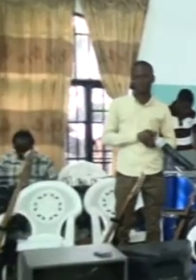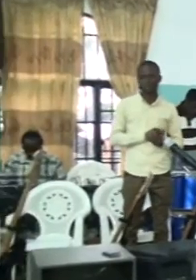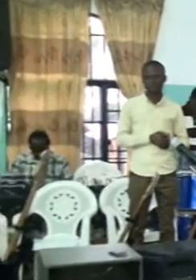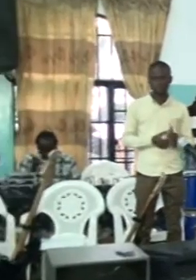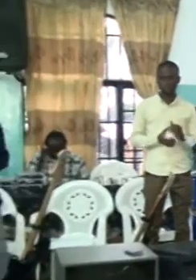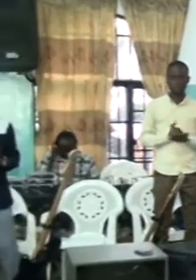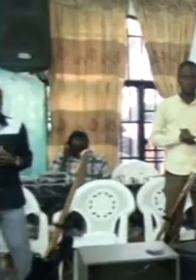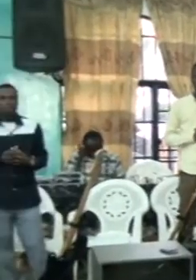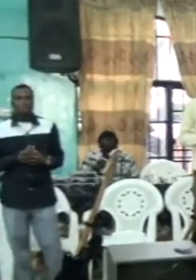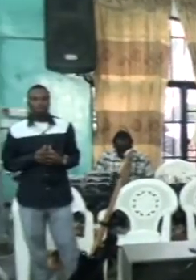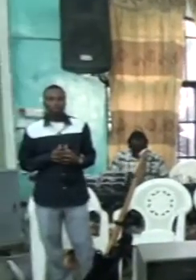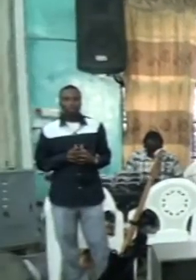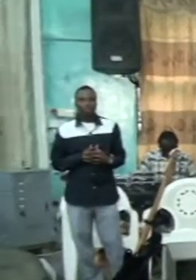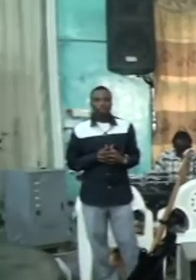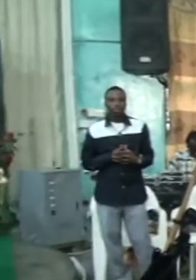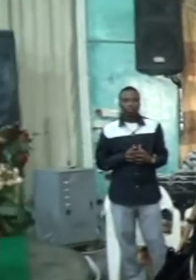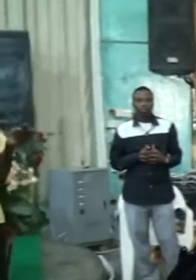Osa sana taka